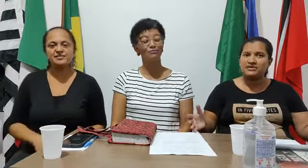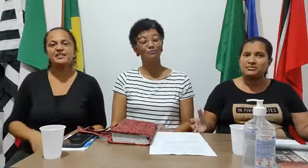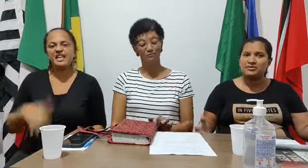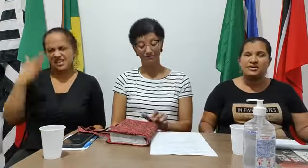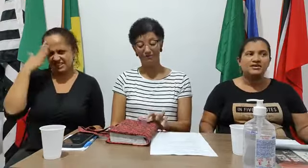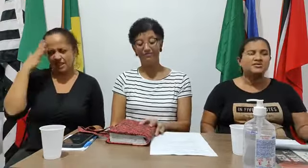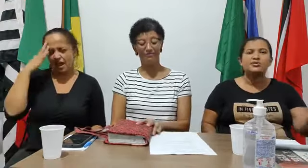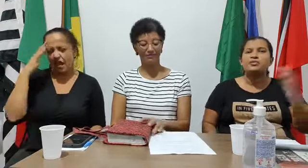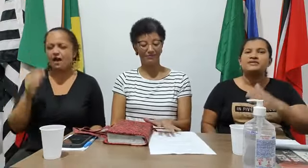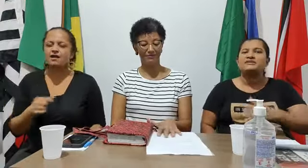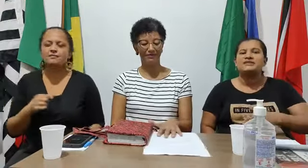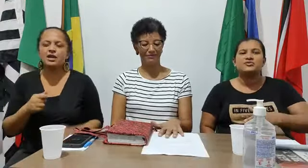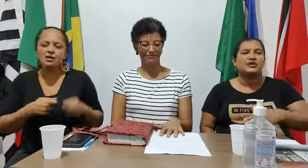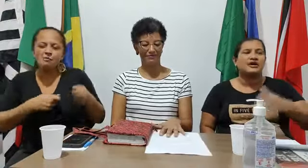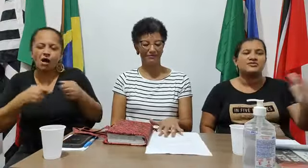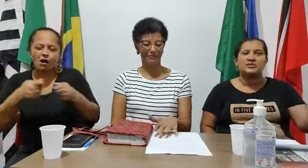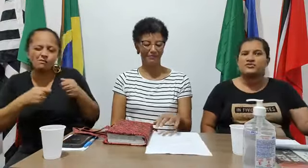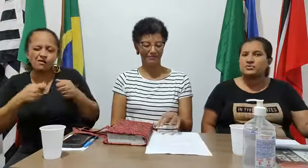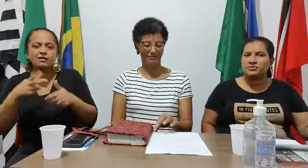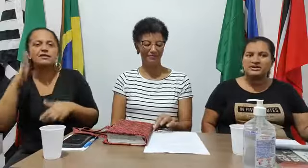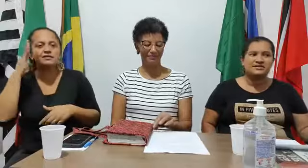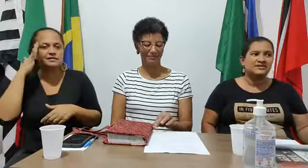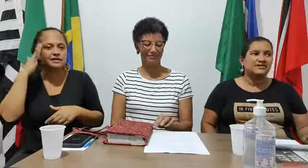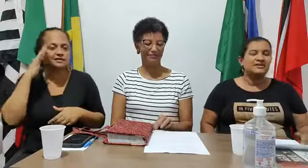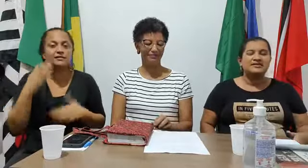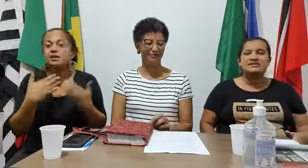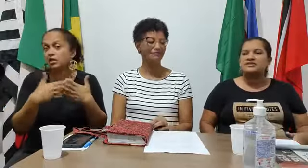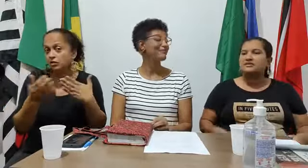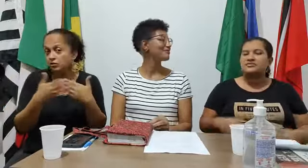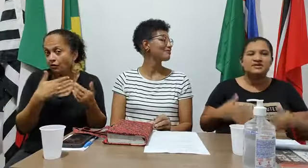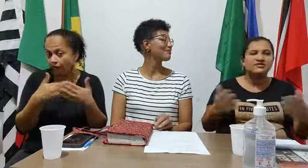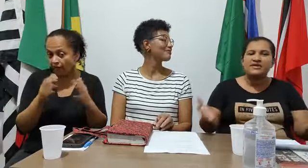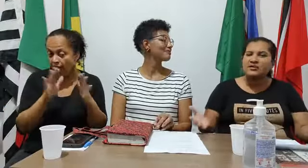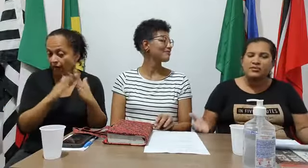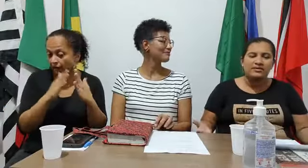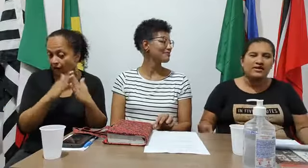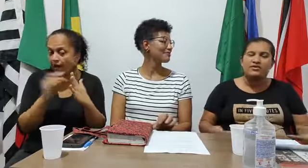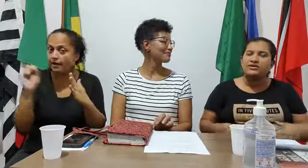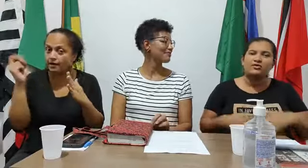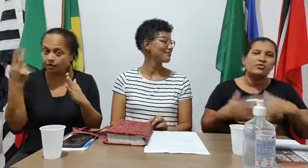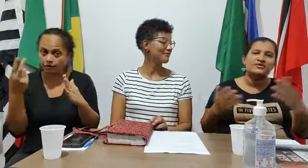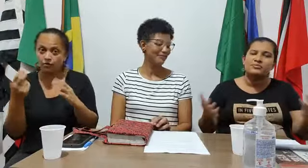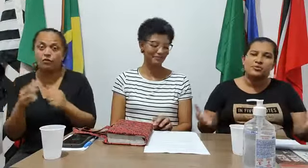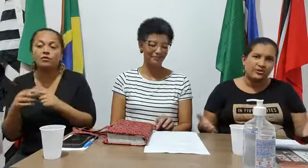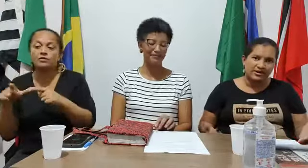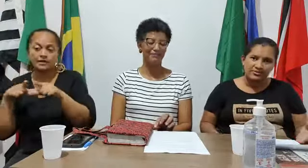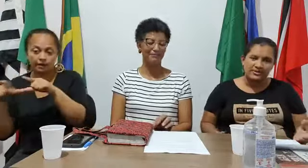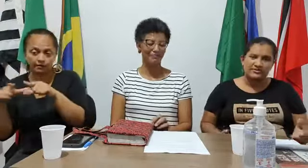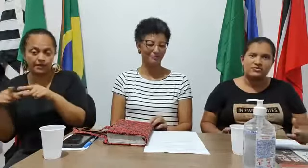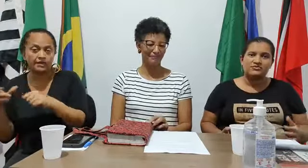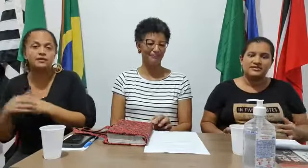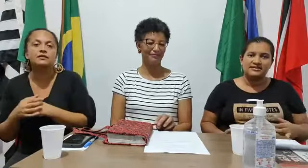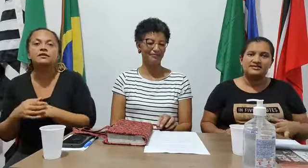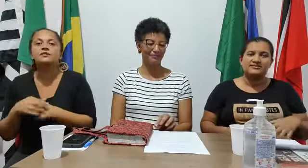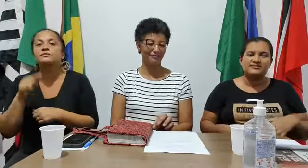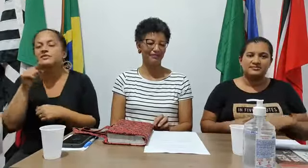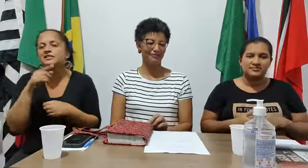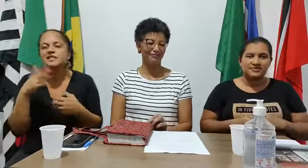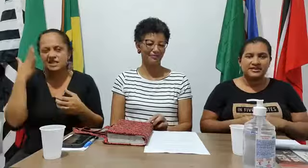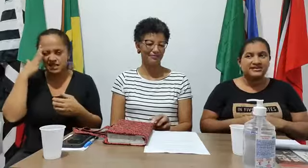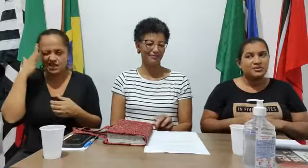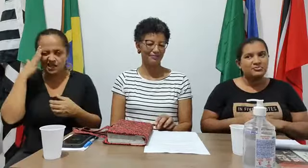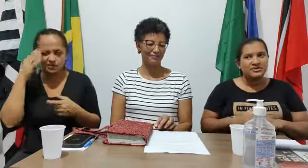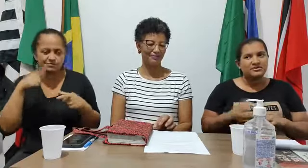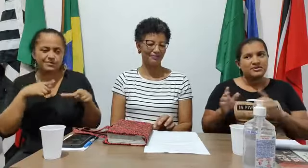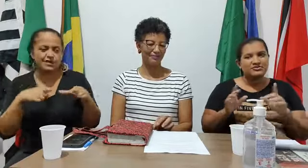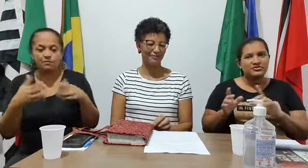por exemplo. Então não importa se é na sua casa ou na sua empresa. Se você não vai comprar qualquer coisa por qualquer preço, né?